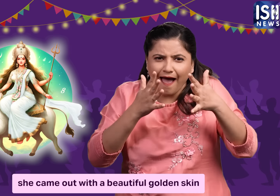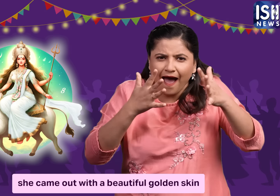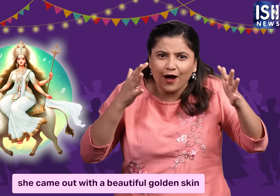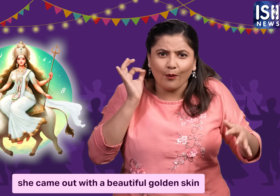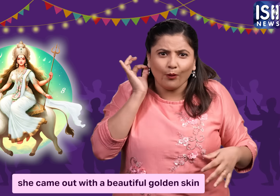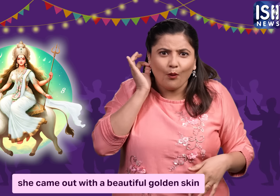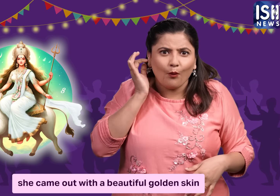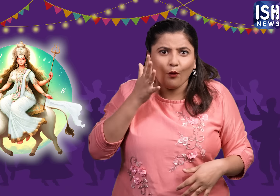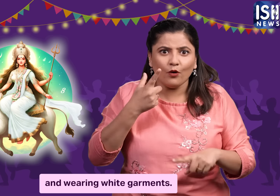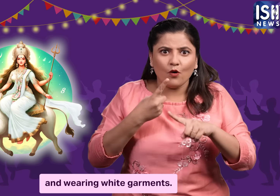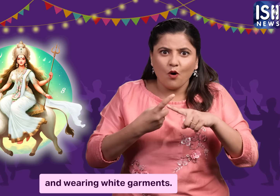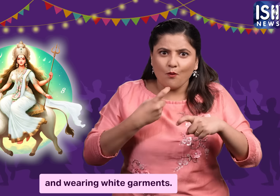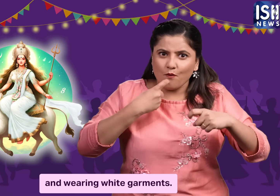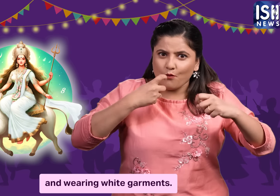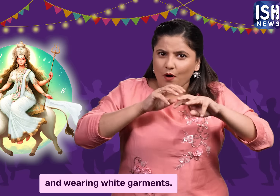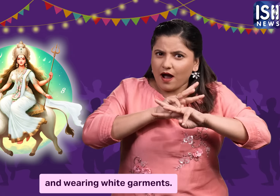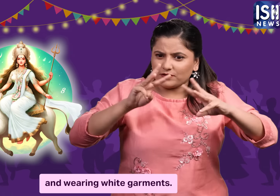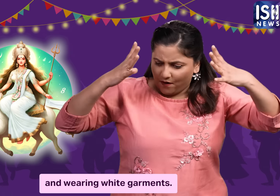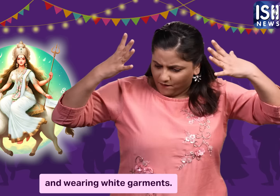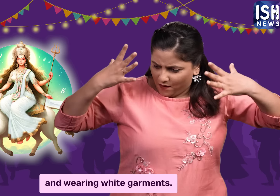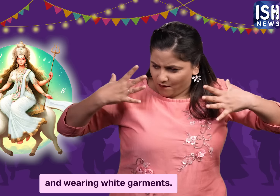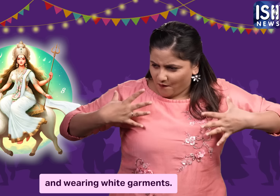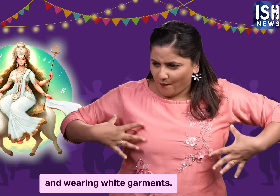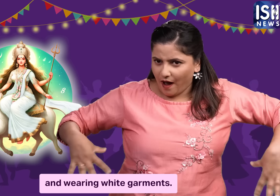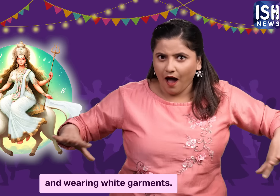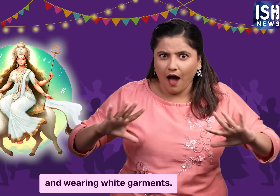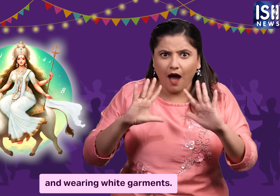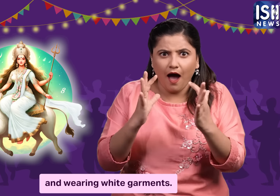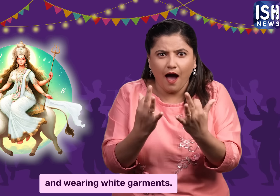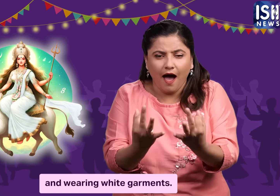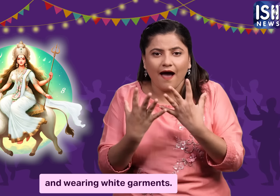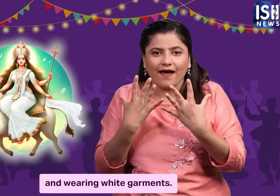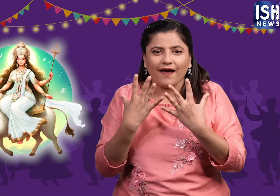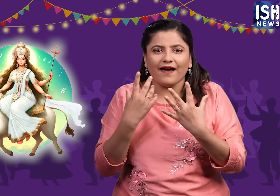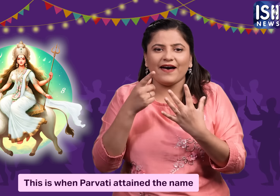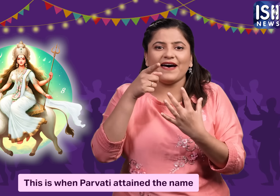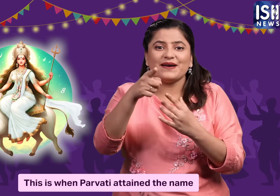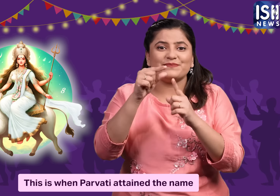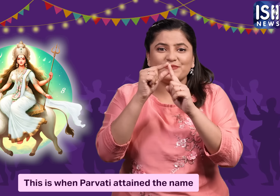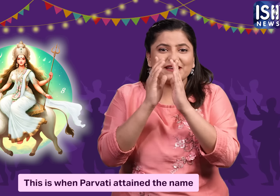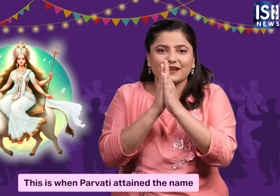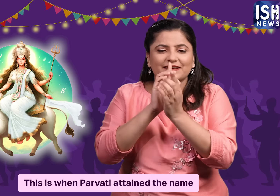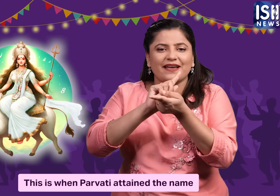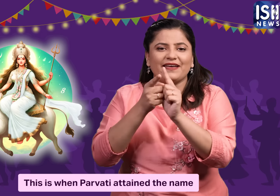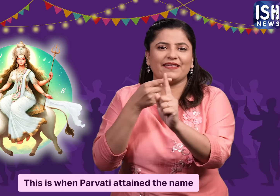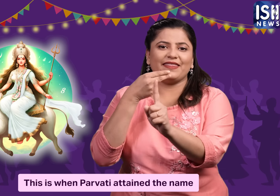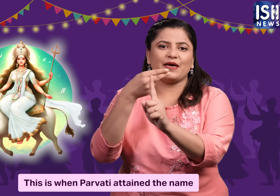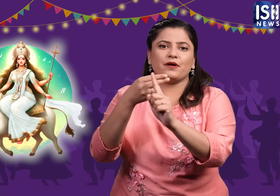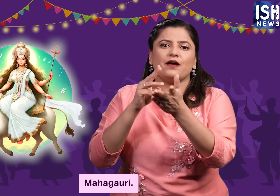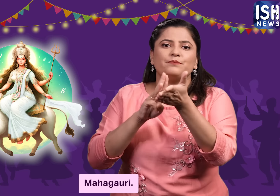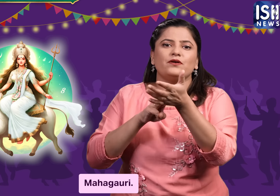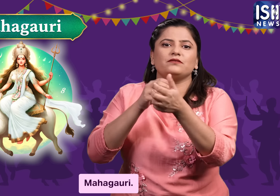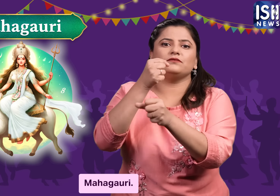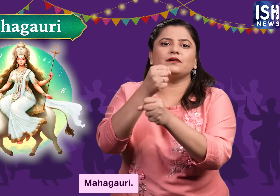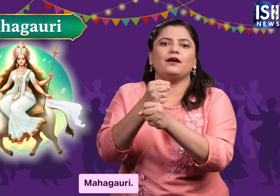त्वचा और सफेद वस्त्र पहनकर बाहर आई। इसी समय देवी पार्वती को महागौरी नाम प्राप्त